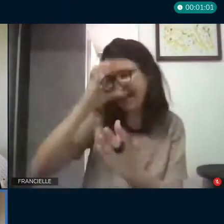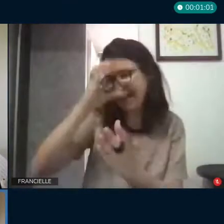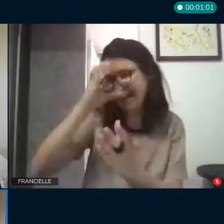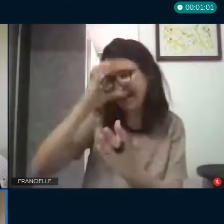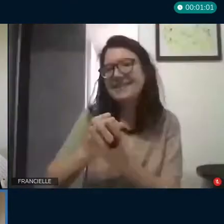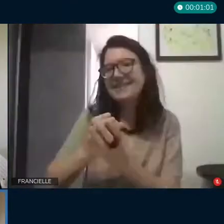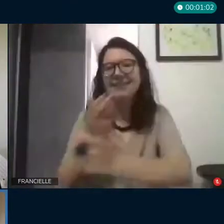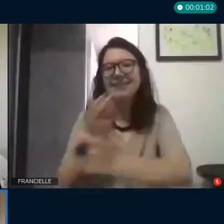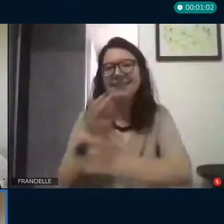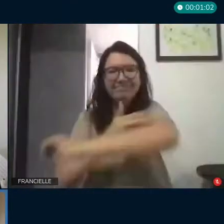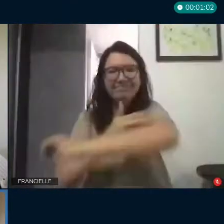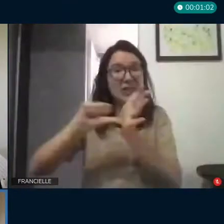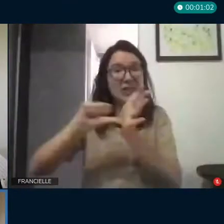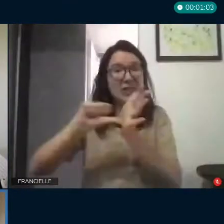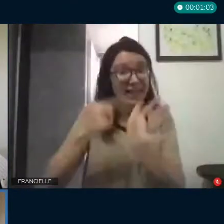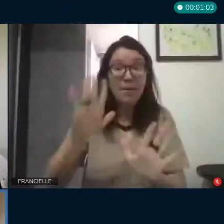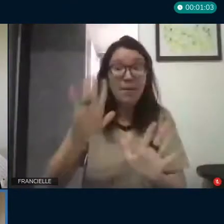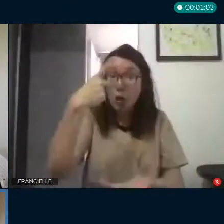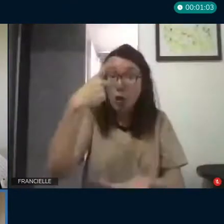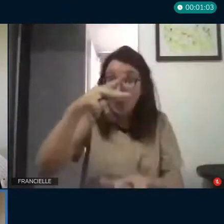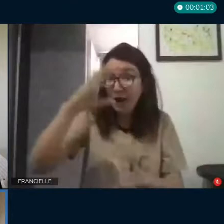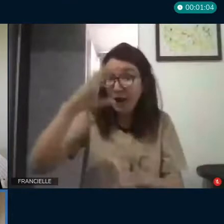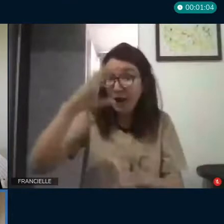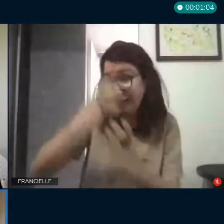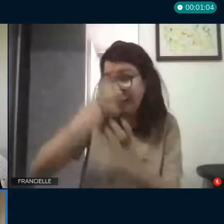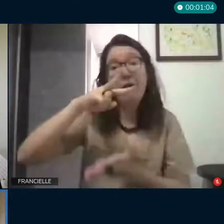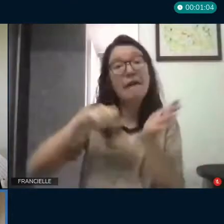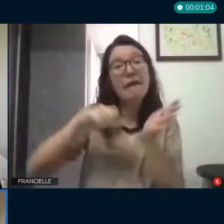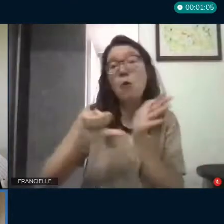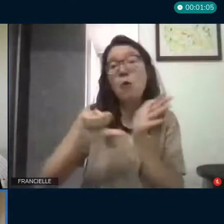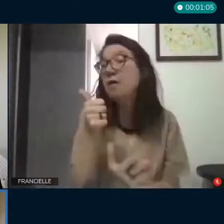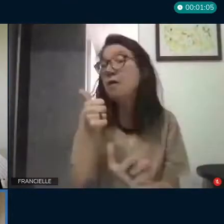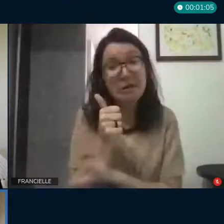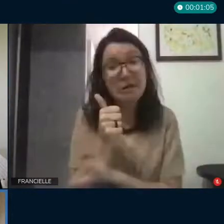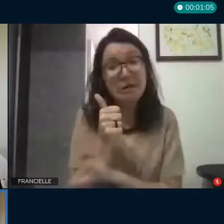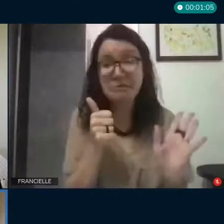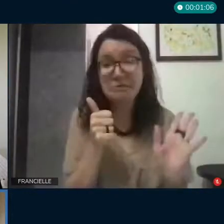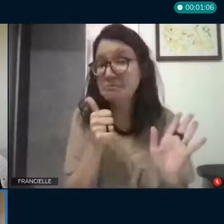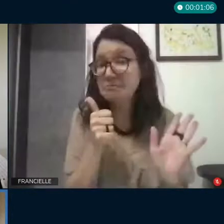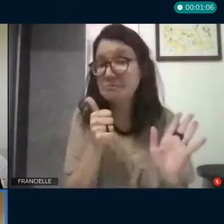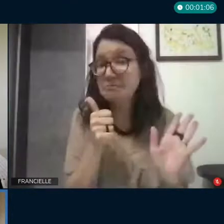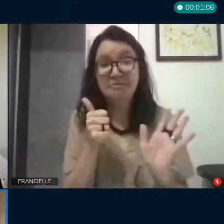Eu gostaria de dizer que sua tese está ótima.